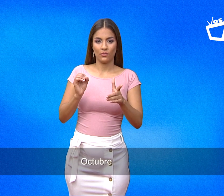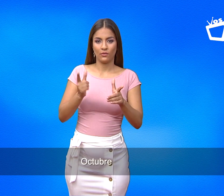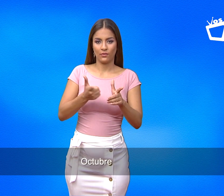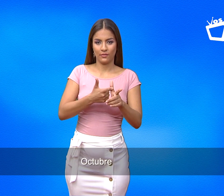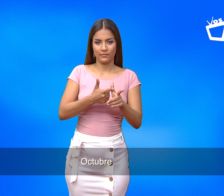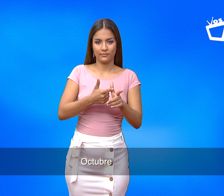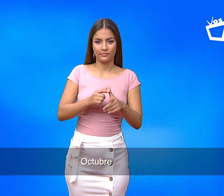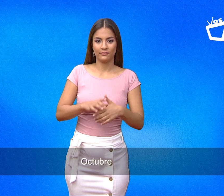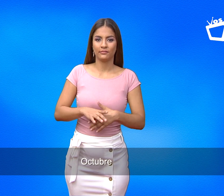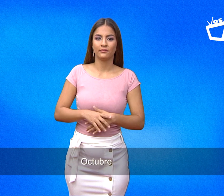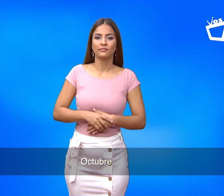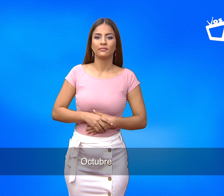octubre